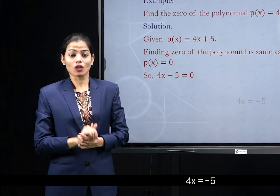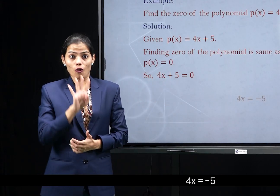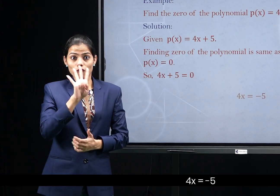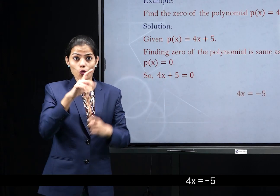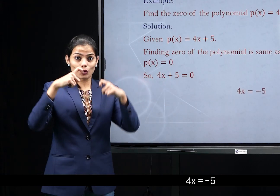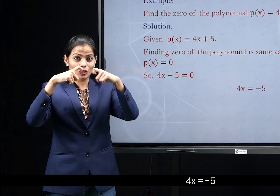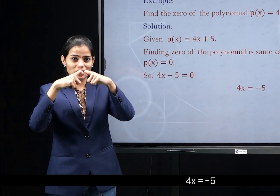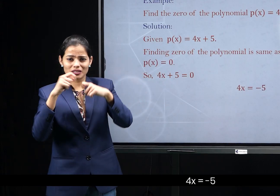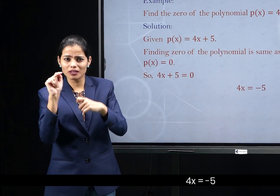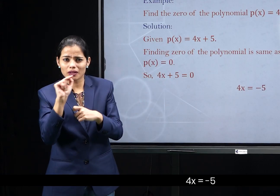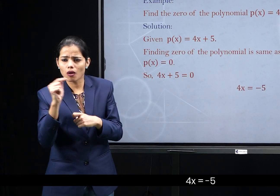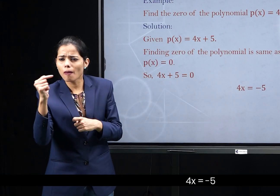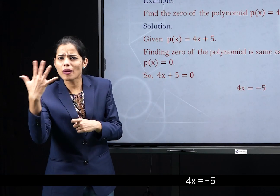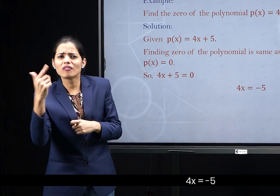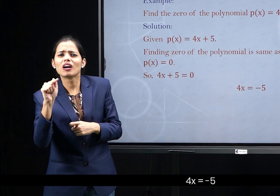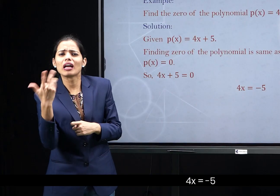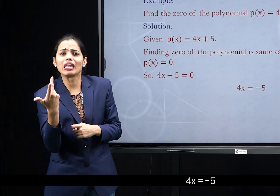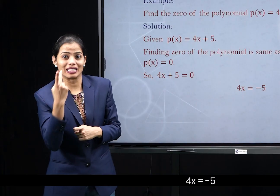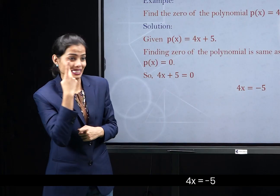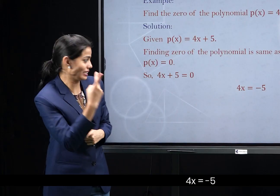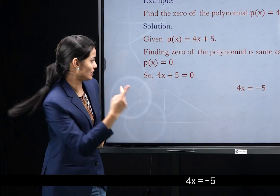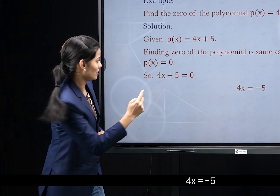4x ஈடு கழித்தல் 5.